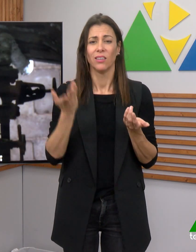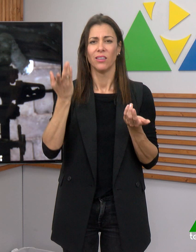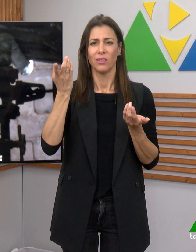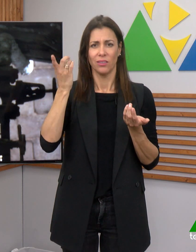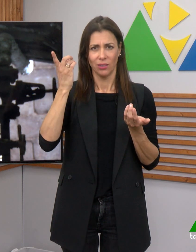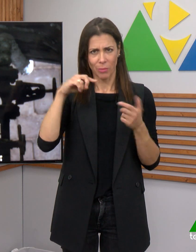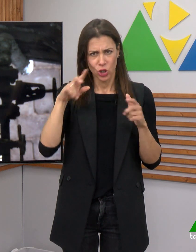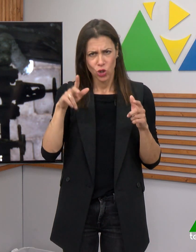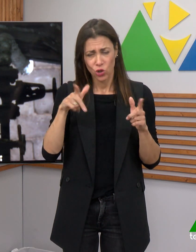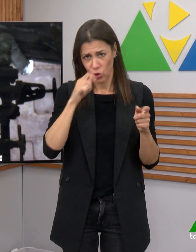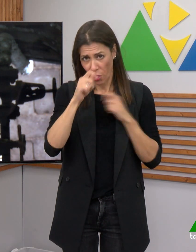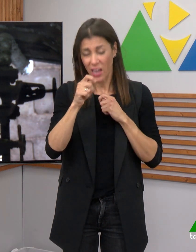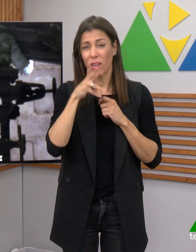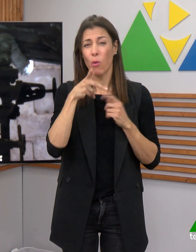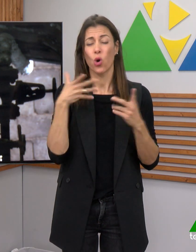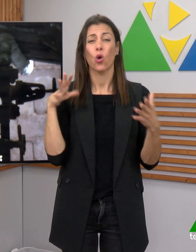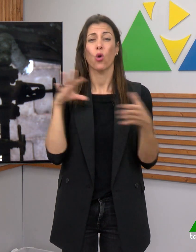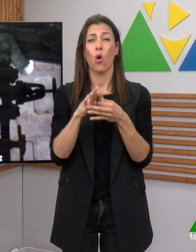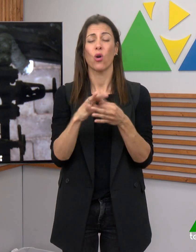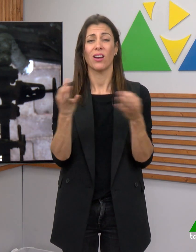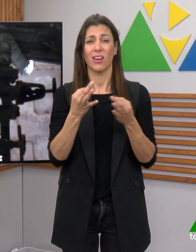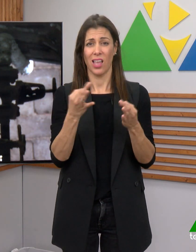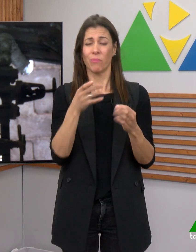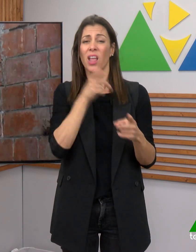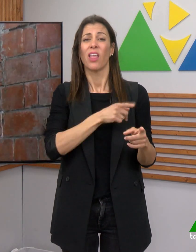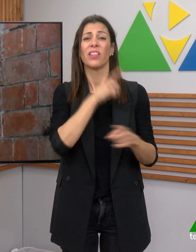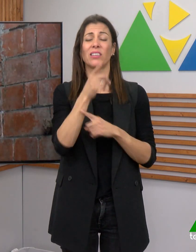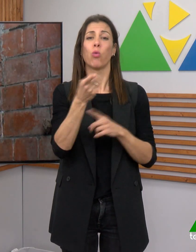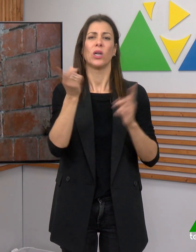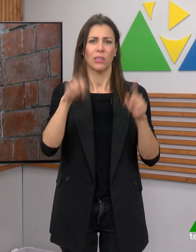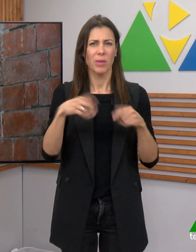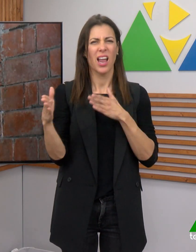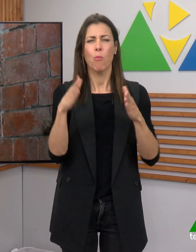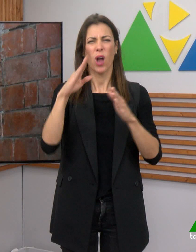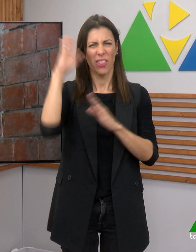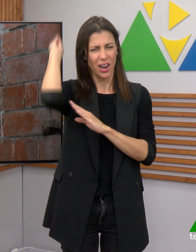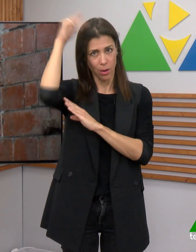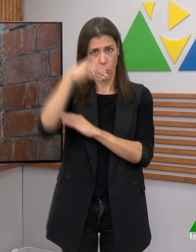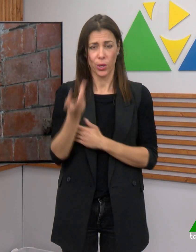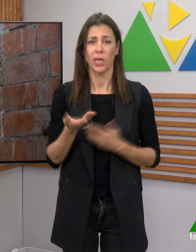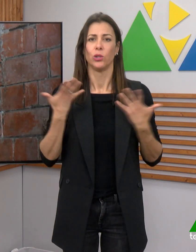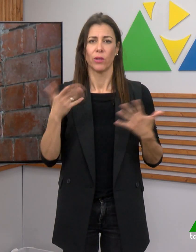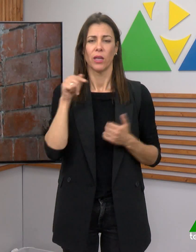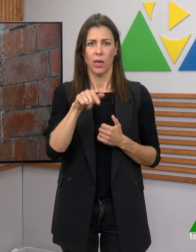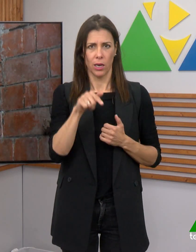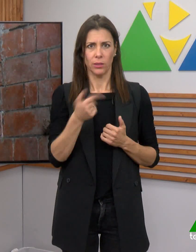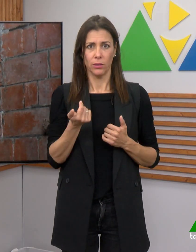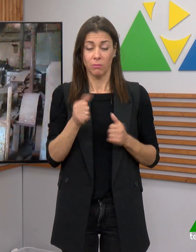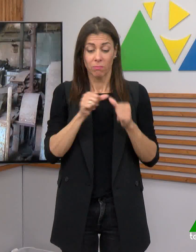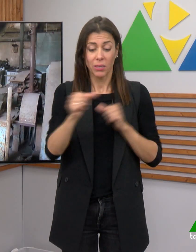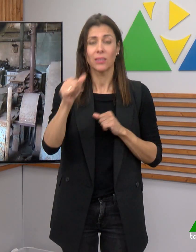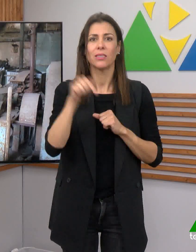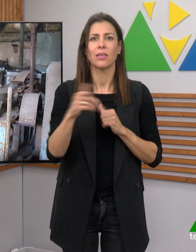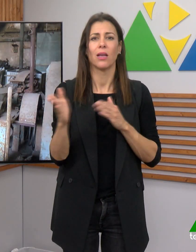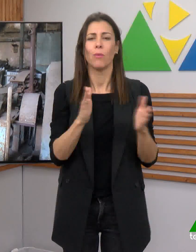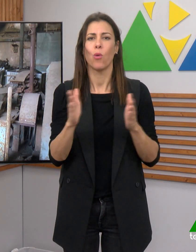UGT socialista con la dictadura, y la época de la República, ¿no? Es decir, que es cuando se establece, a partir de esa